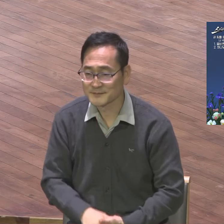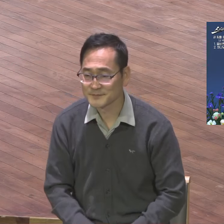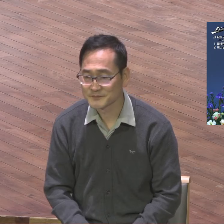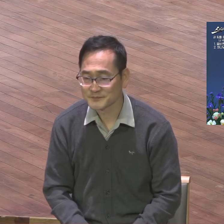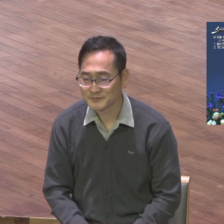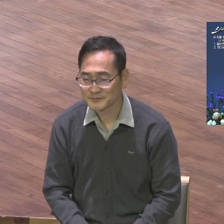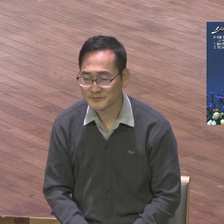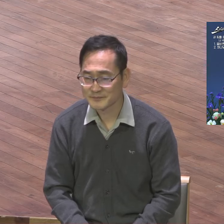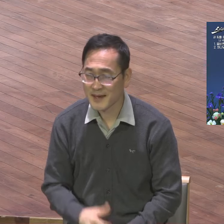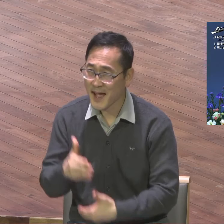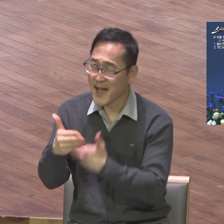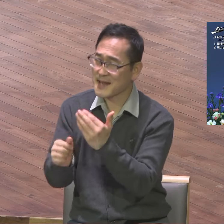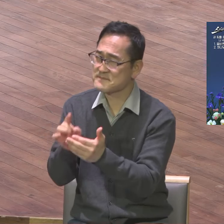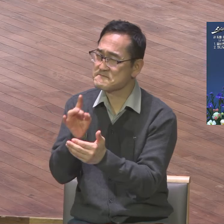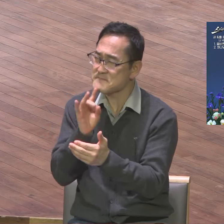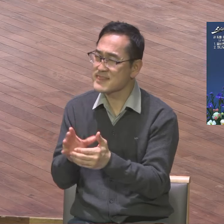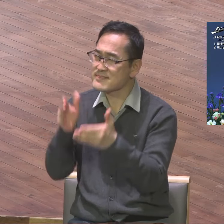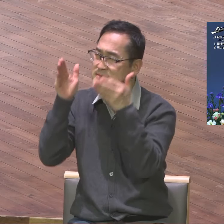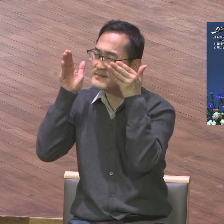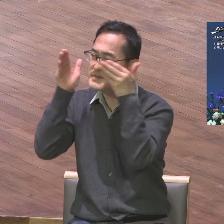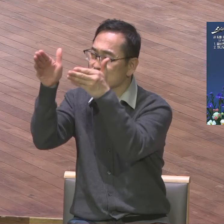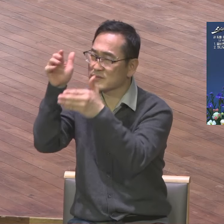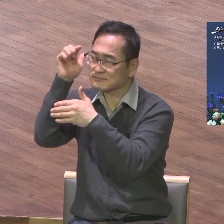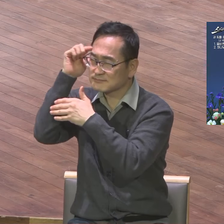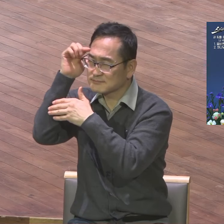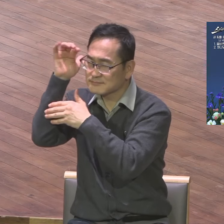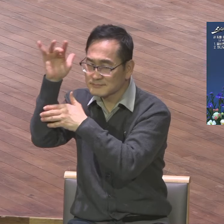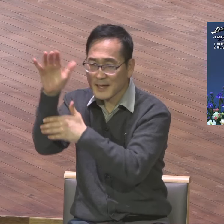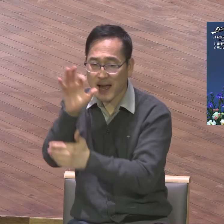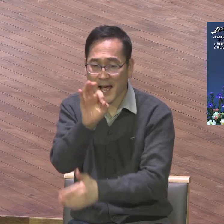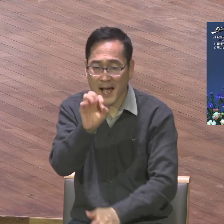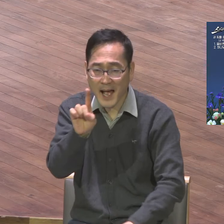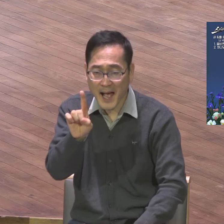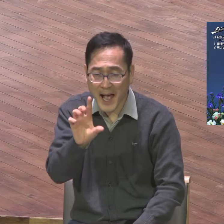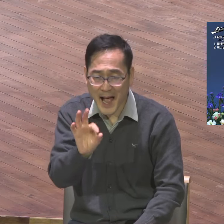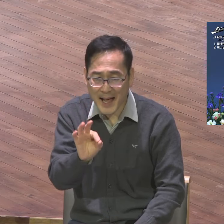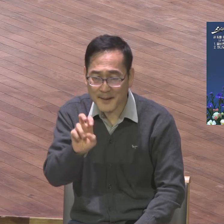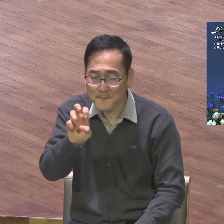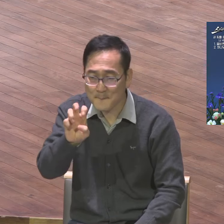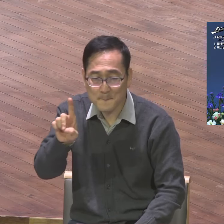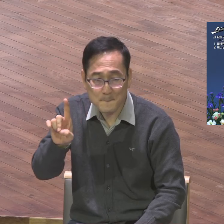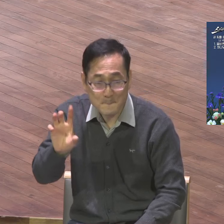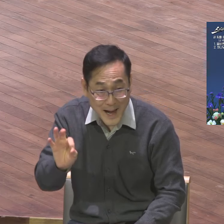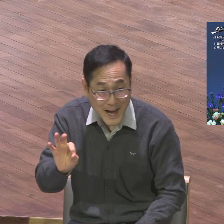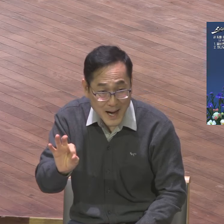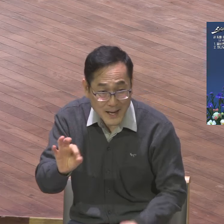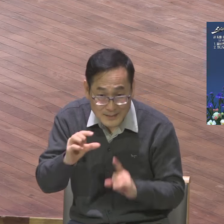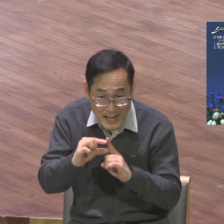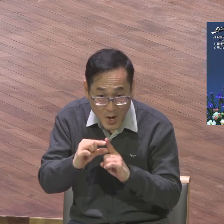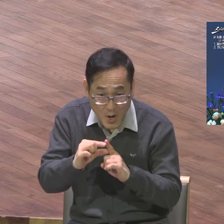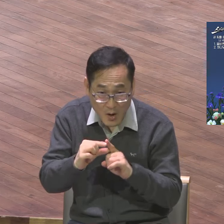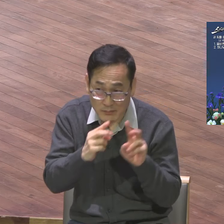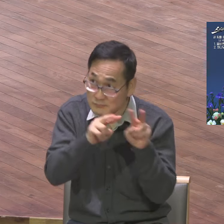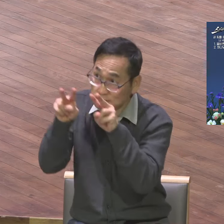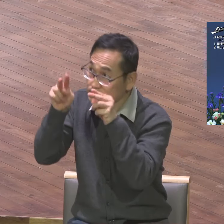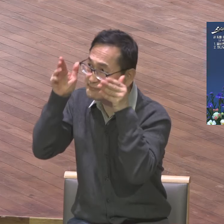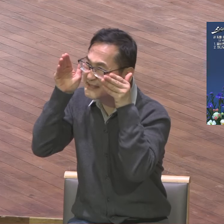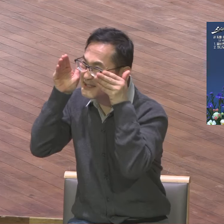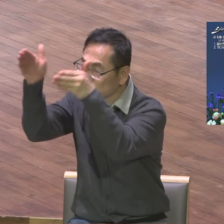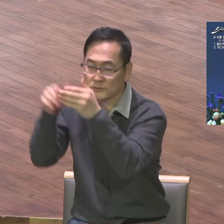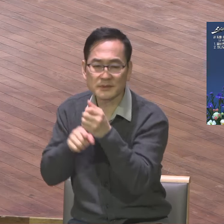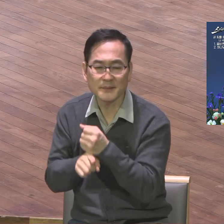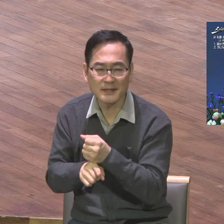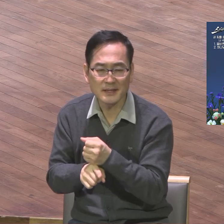오직 여호와만 앙망하는 것입니다. 응? 앙망한다 이 말이 뭐래요? 앙망한다 이 말은 시선을 고정한다 그